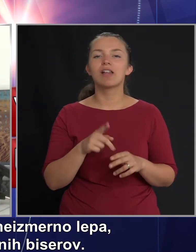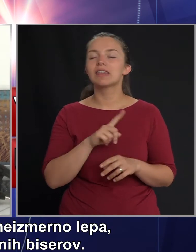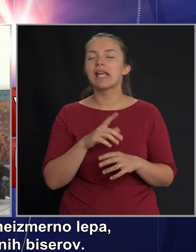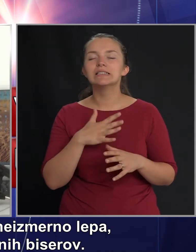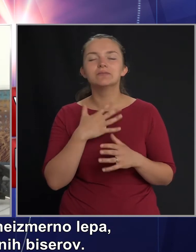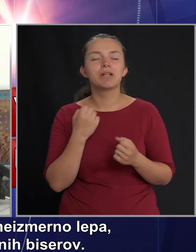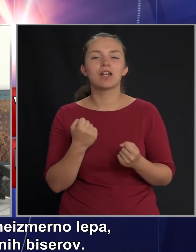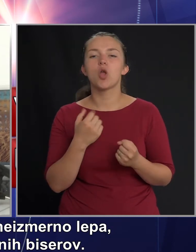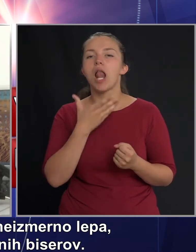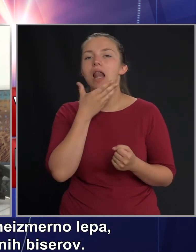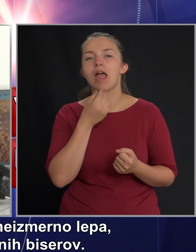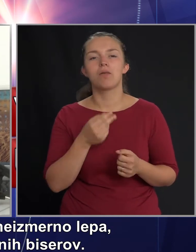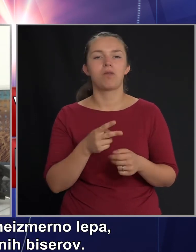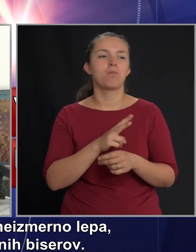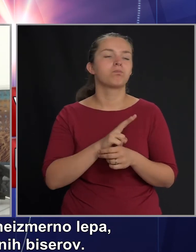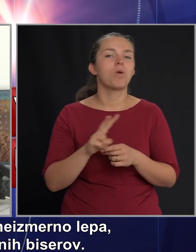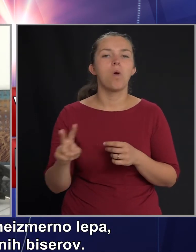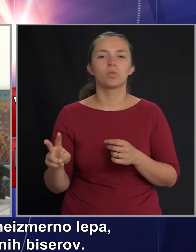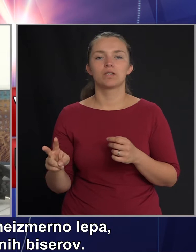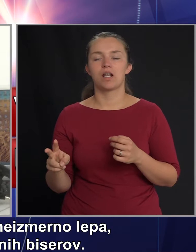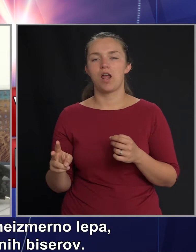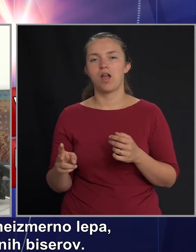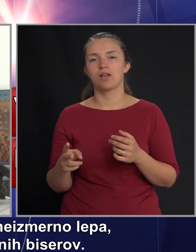obiskal, neizmerno lepa, polna